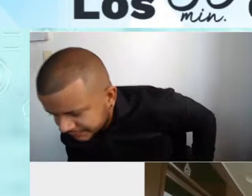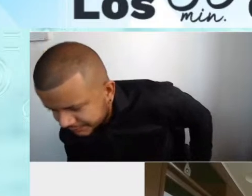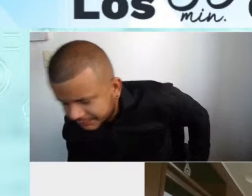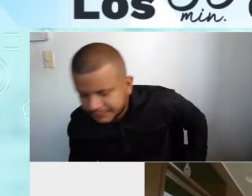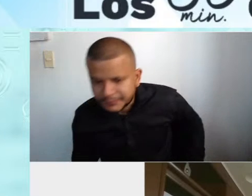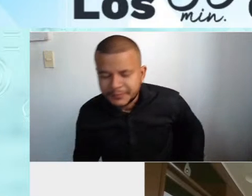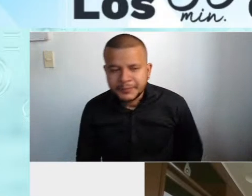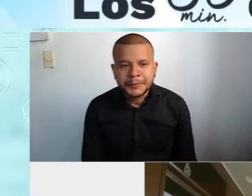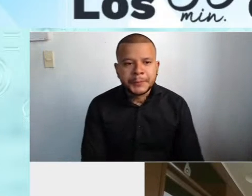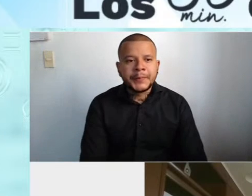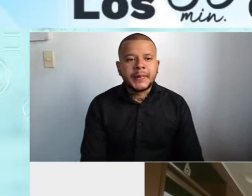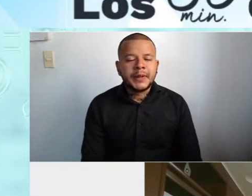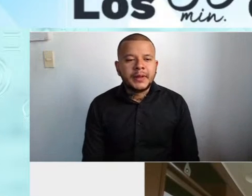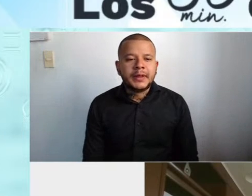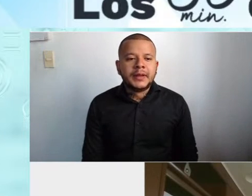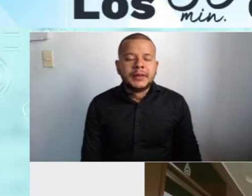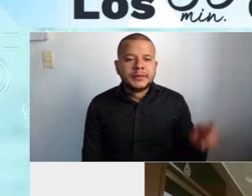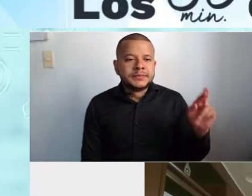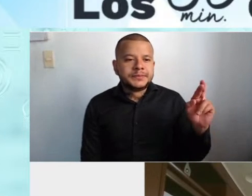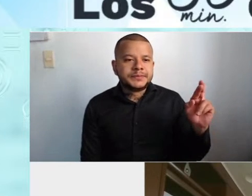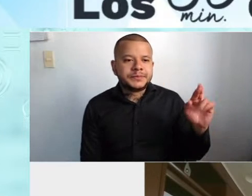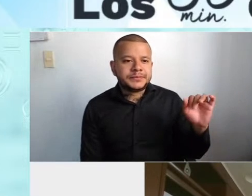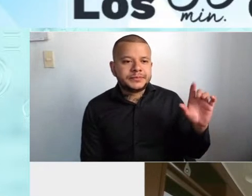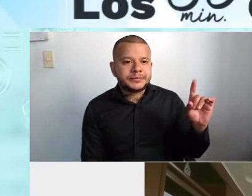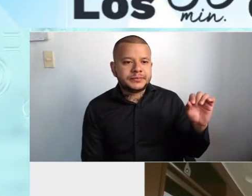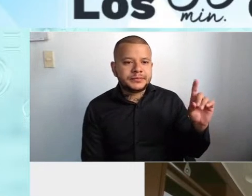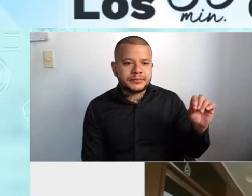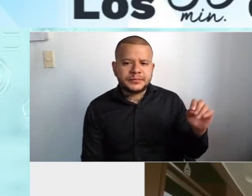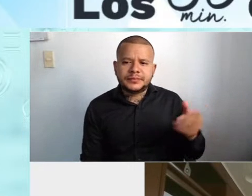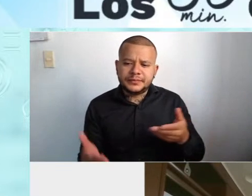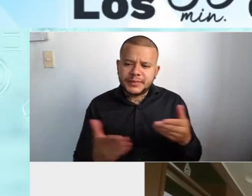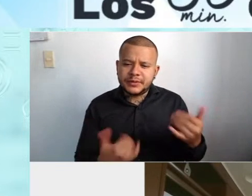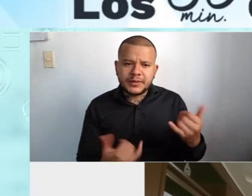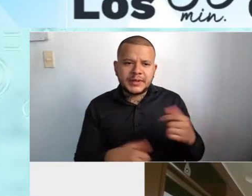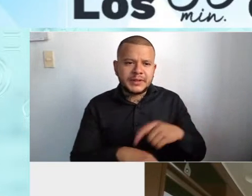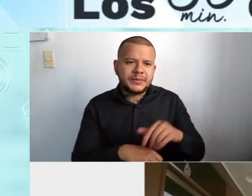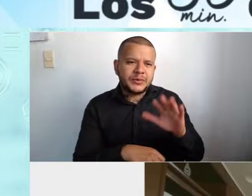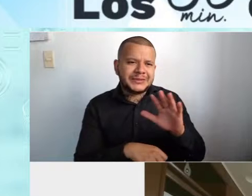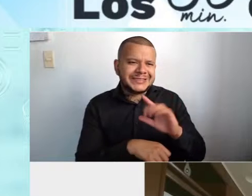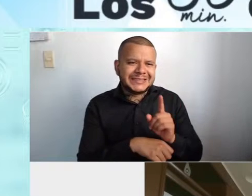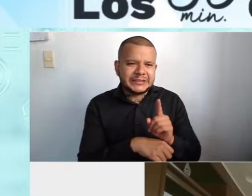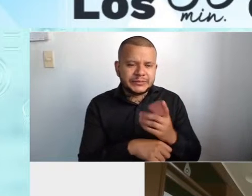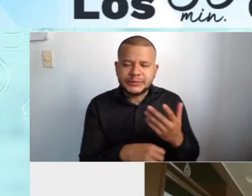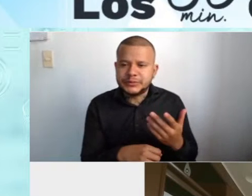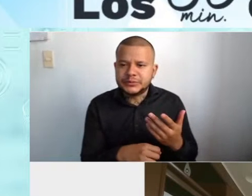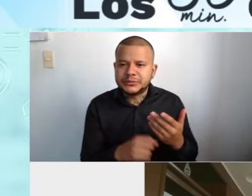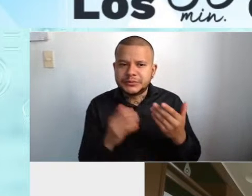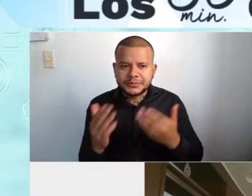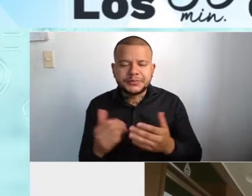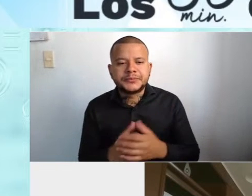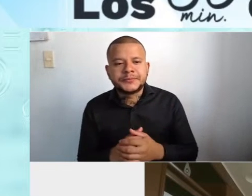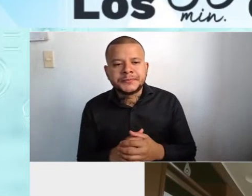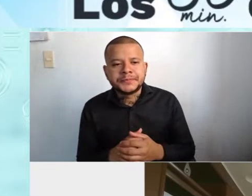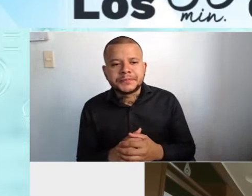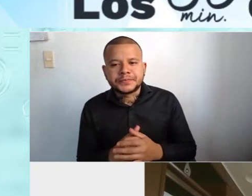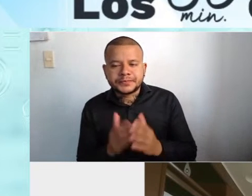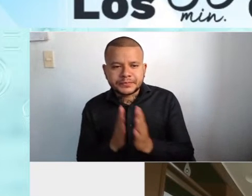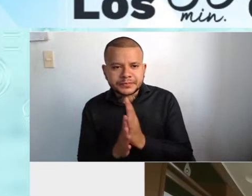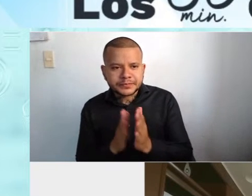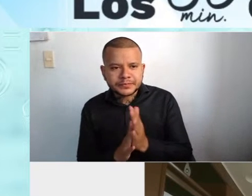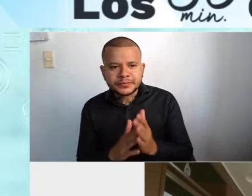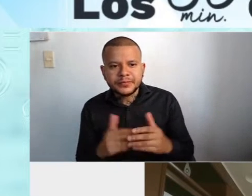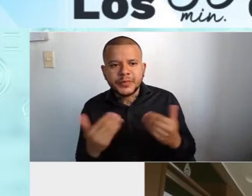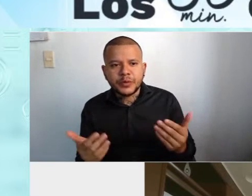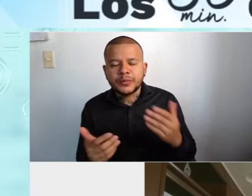Gonzalo, gracias. Bienvenido. En unos 5 minuticos, doctor, así de corrido, sin interrupciones, cuéntenos cómo han